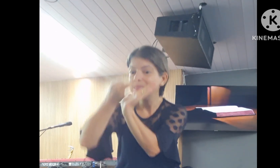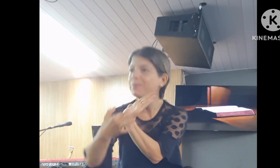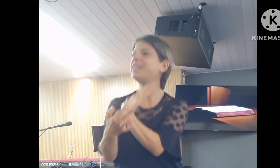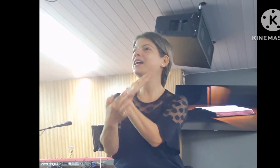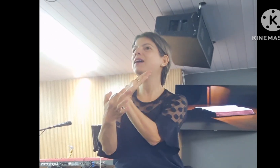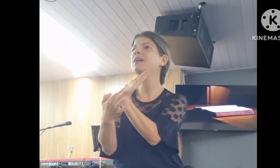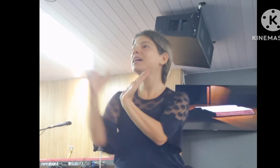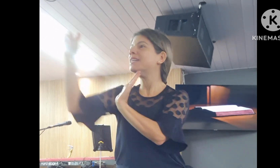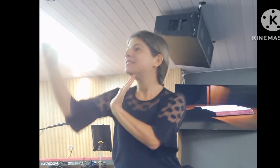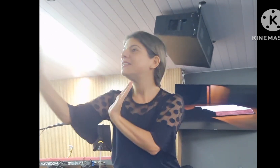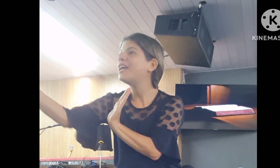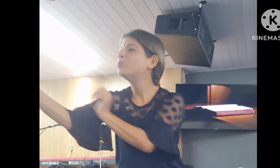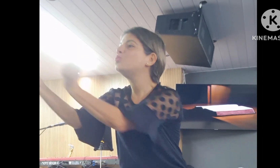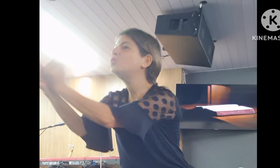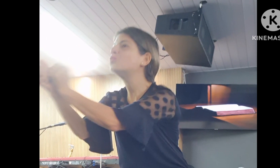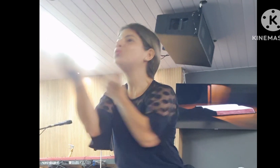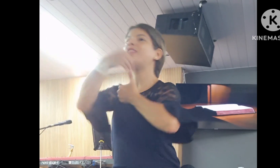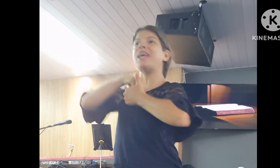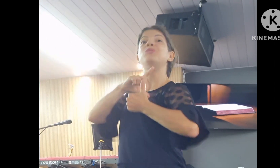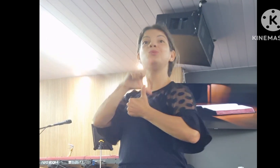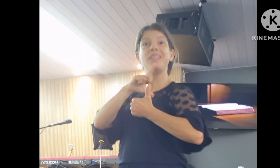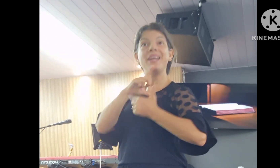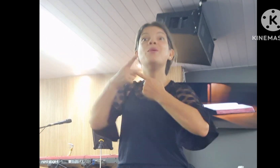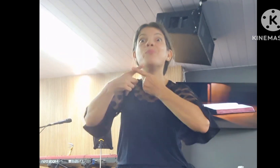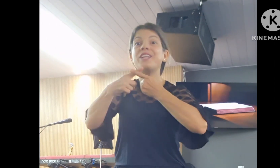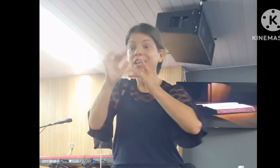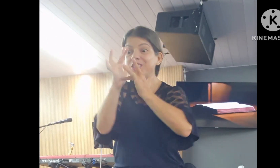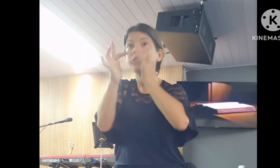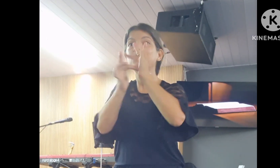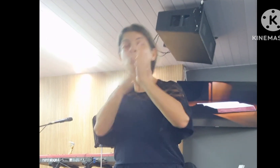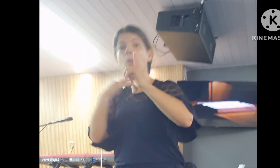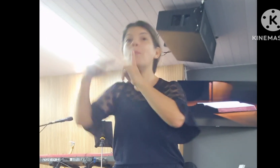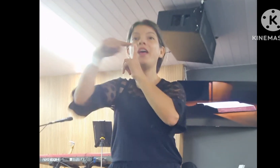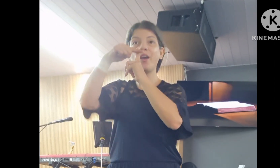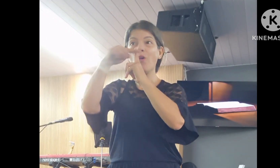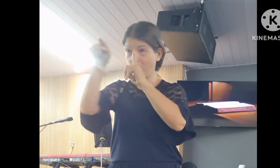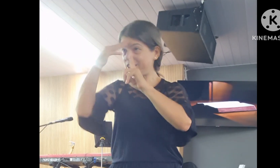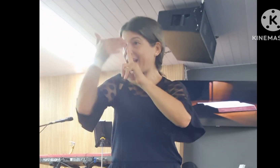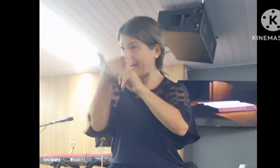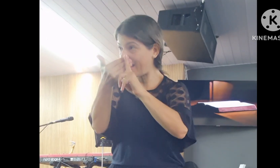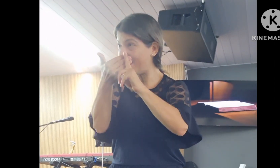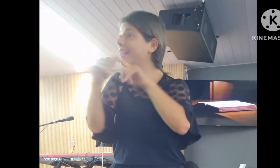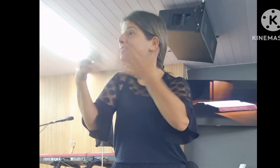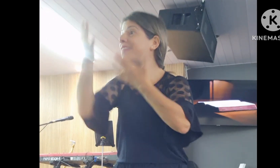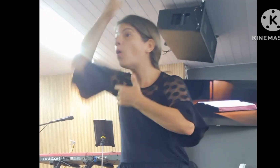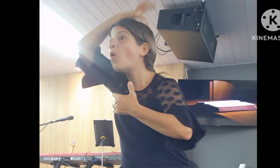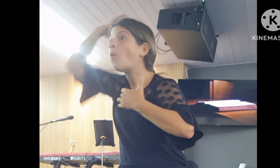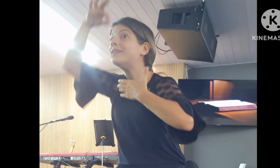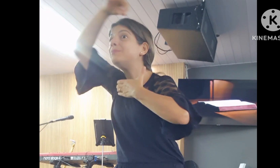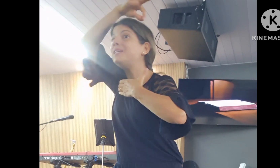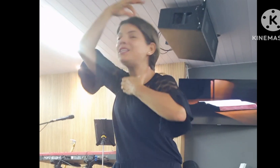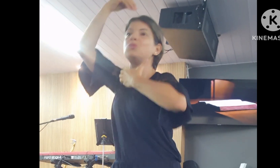que a presença de Deus está em você, porque Jesus morreu no teu lugar. A presença de